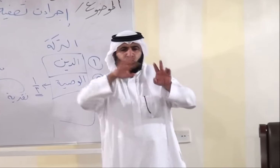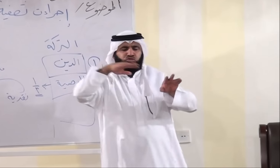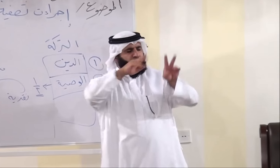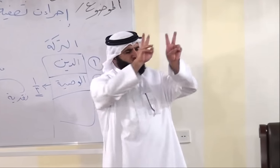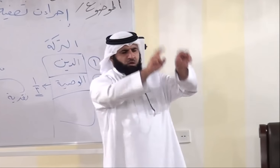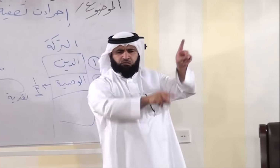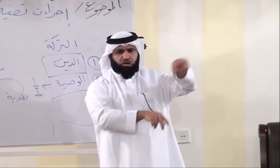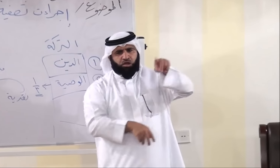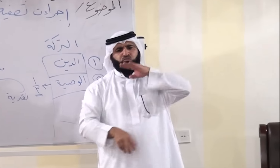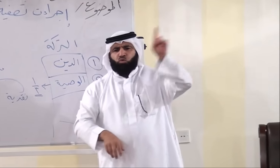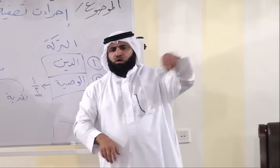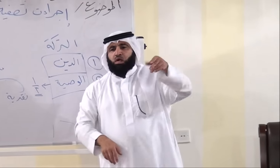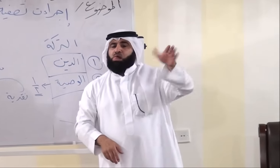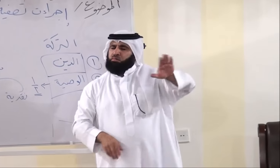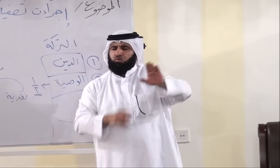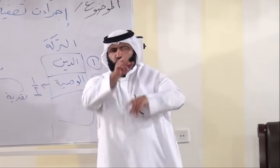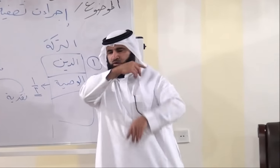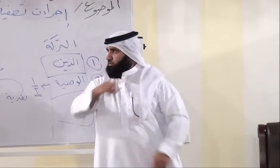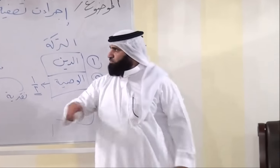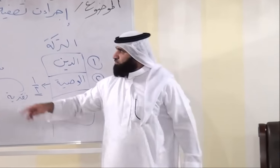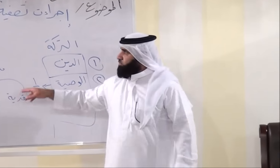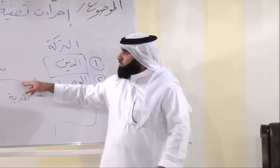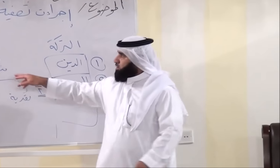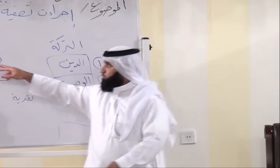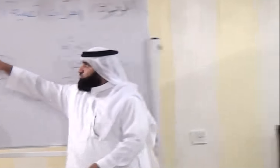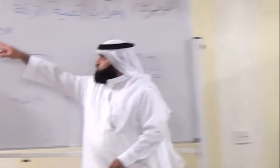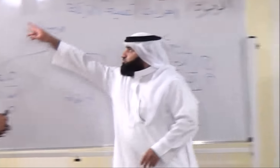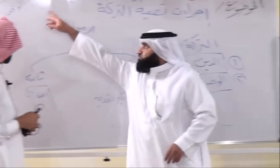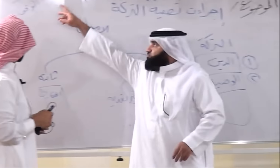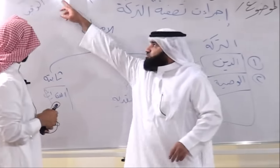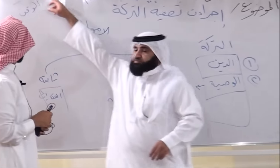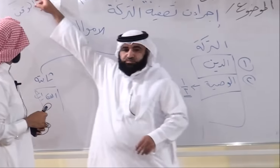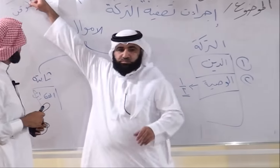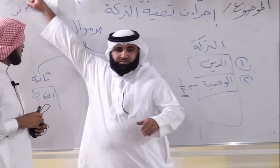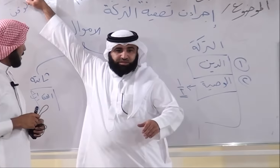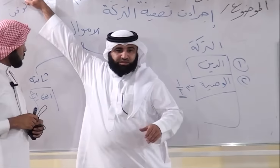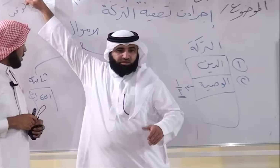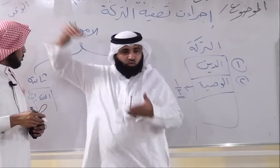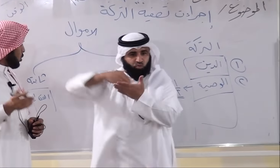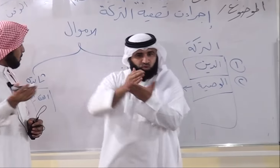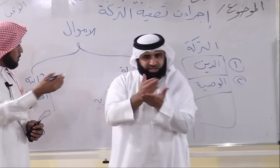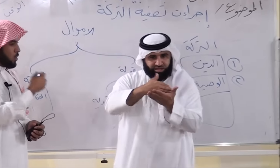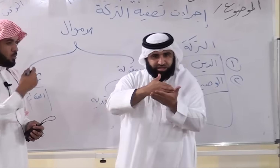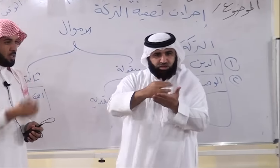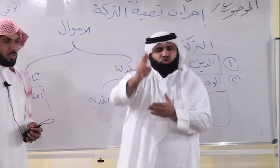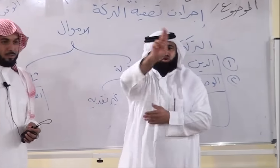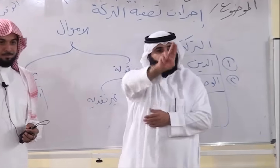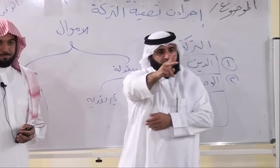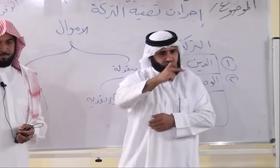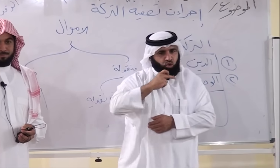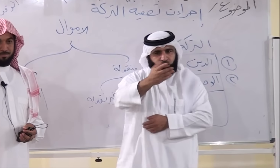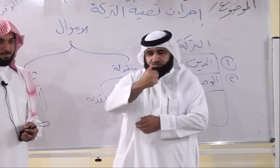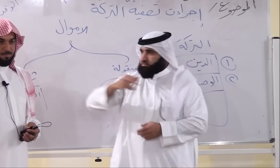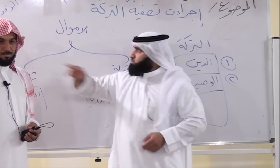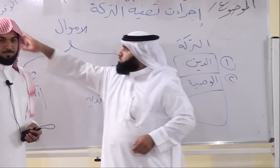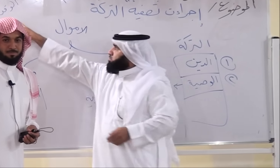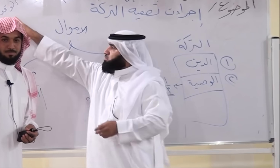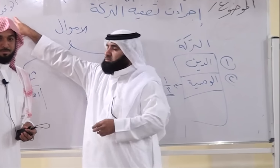وأنا بسألكم الحين شو الفرق بينهم؟ بين الوصية والوقف؟ على سؤال وجهنهم خلينا نجاوبون يا شيخ.